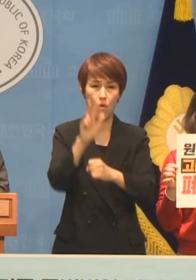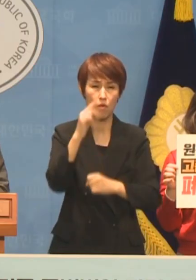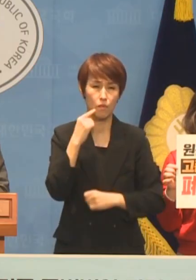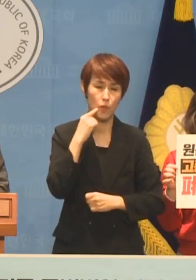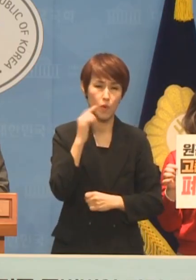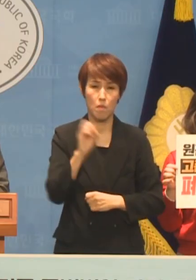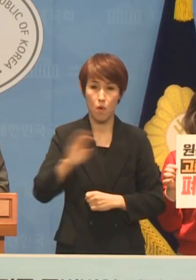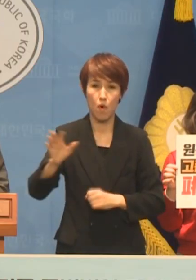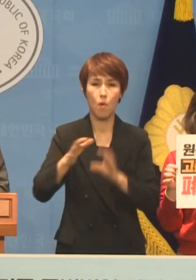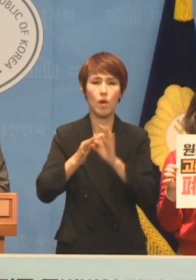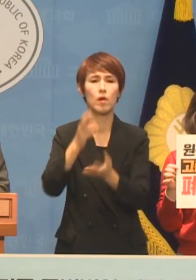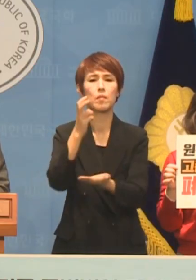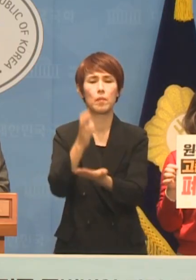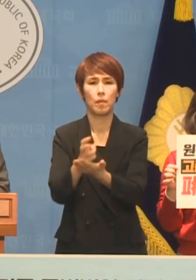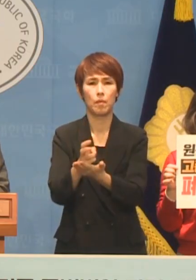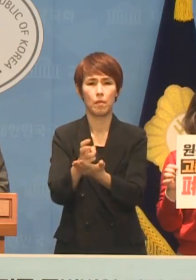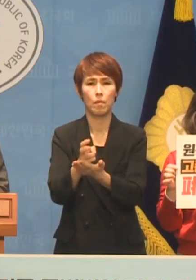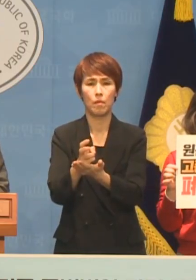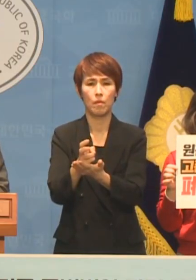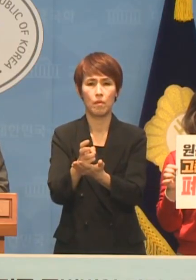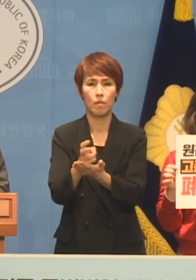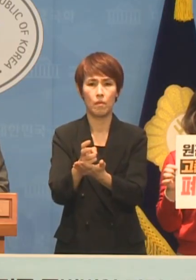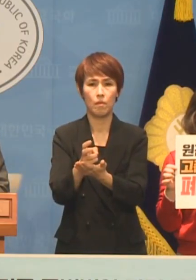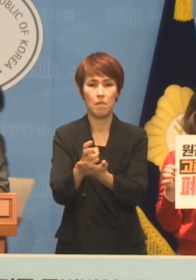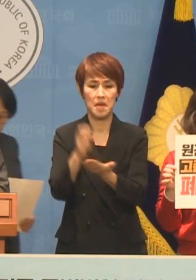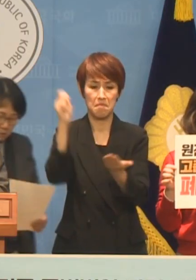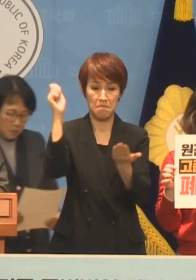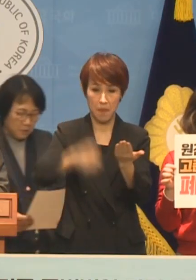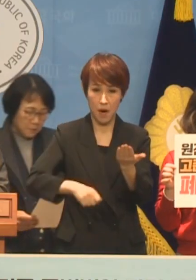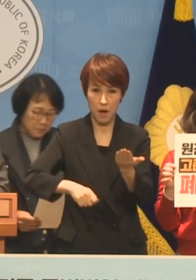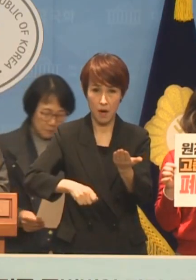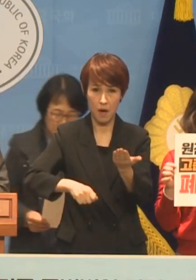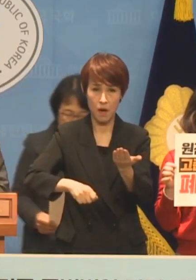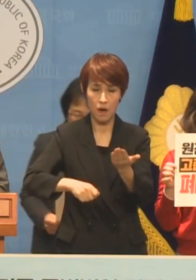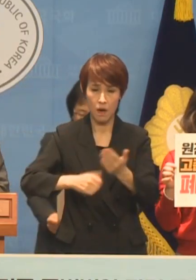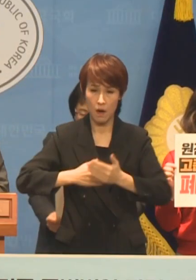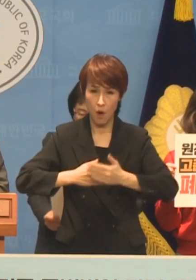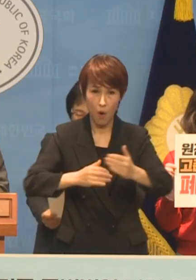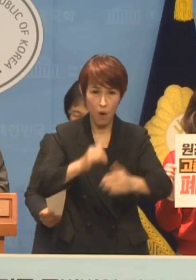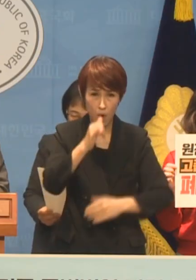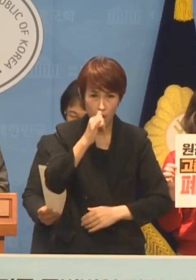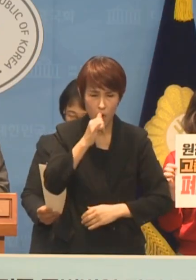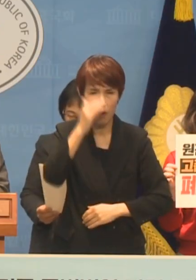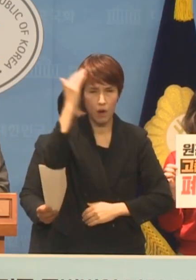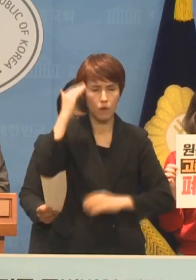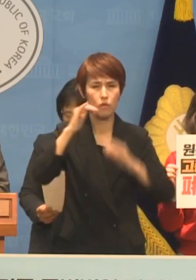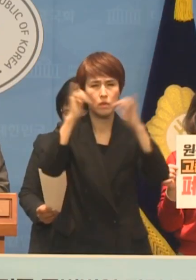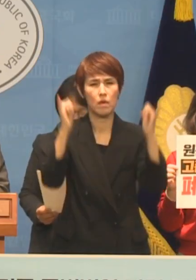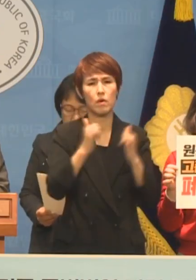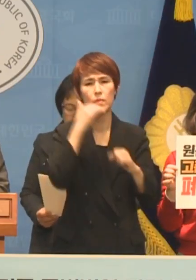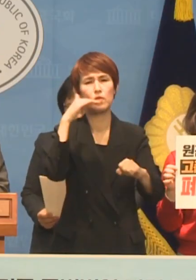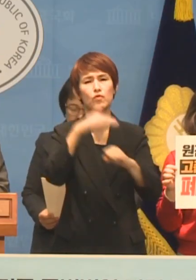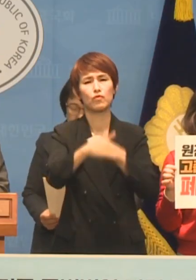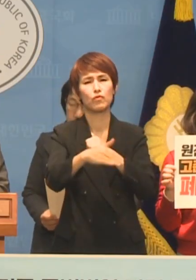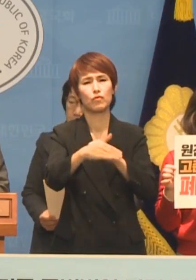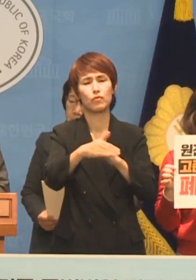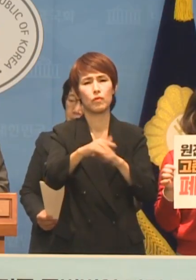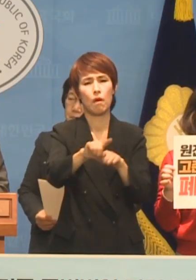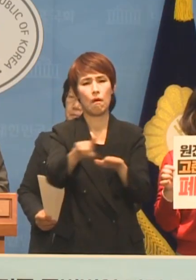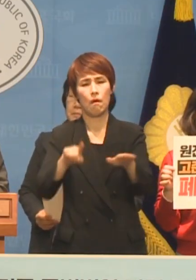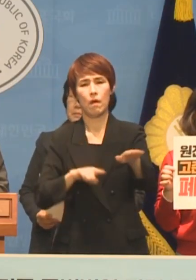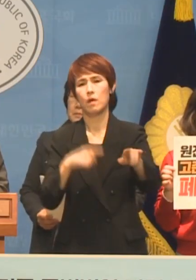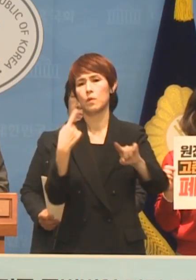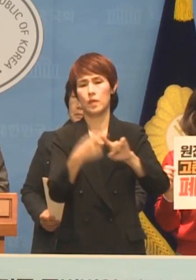관련 법안들의 통과를 시도하는 것이야말로 우리 한국 사회 민주주의의 퇴보를 의미하는 것이고,